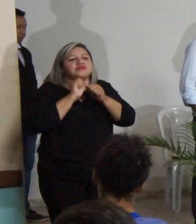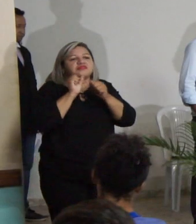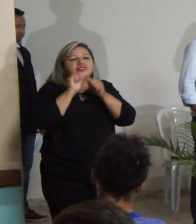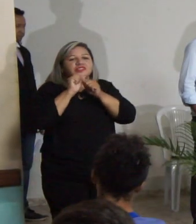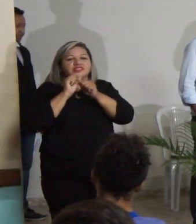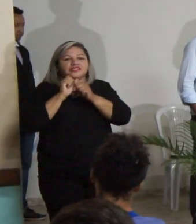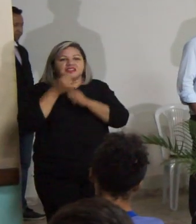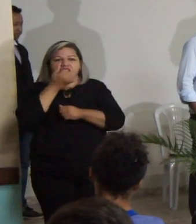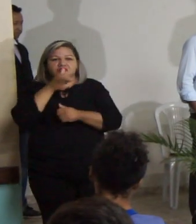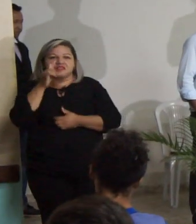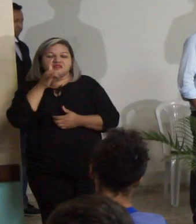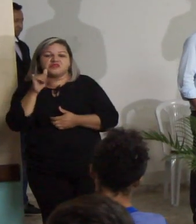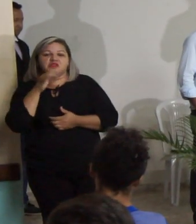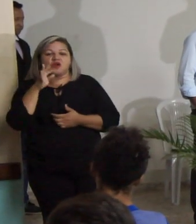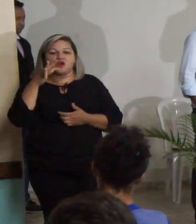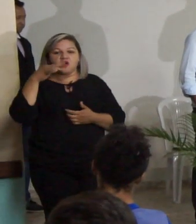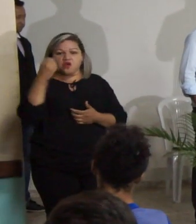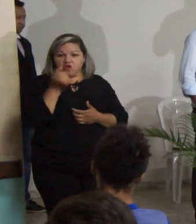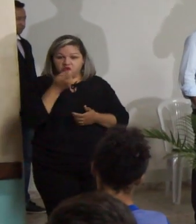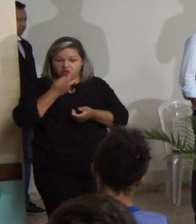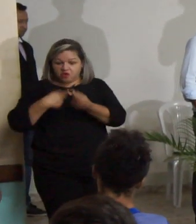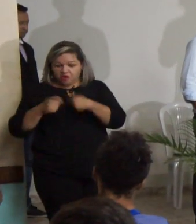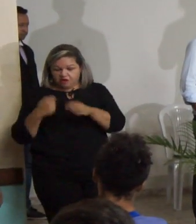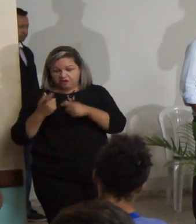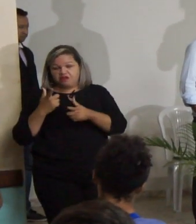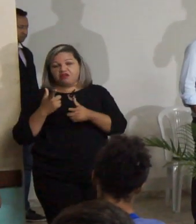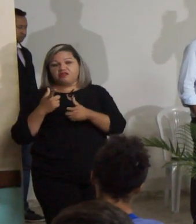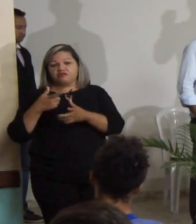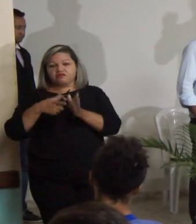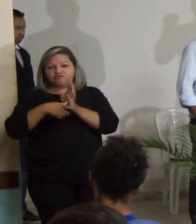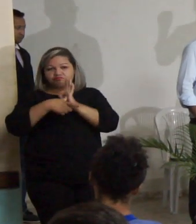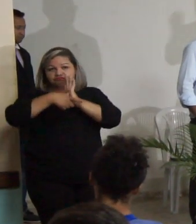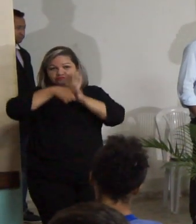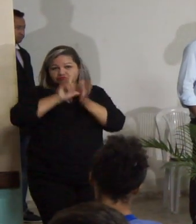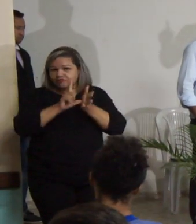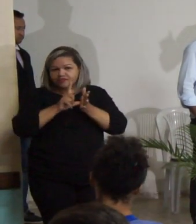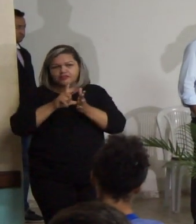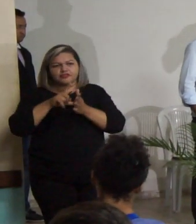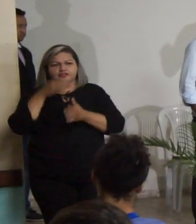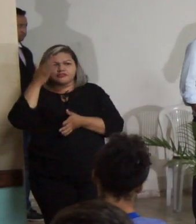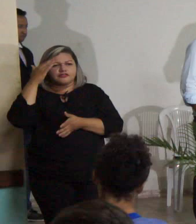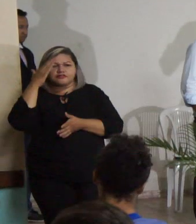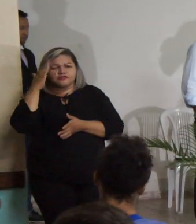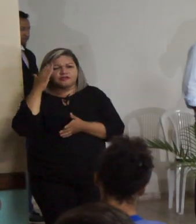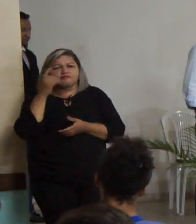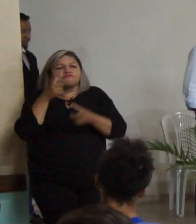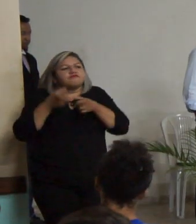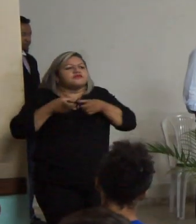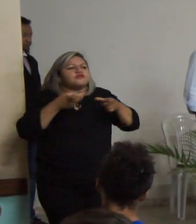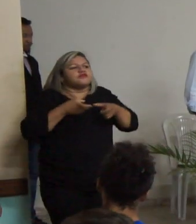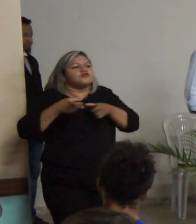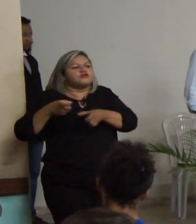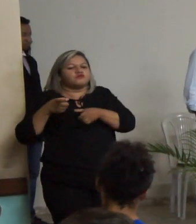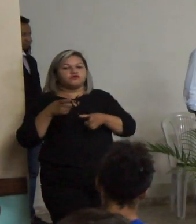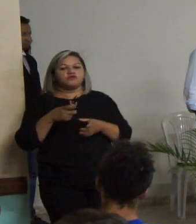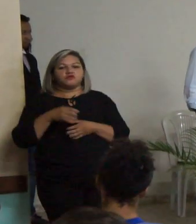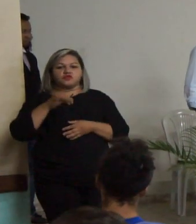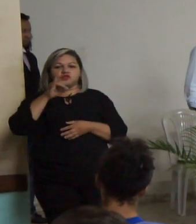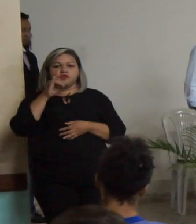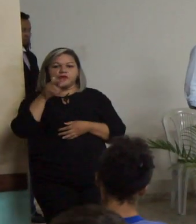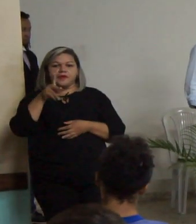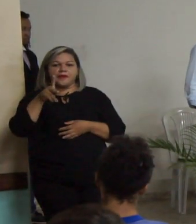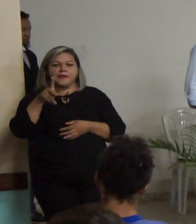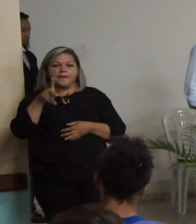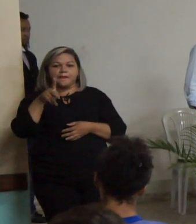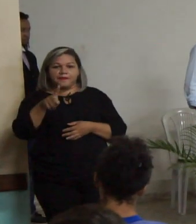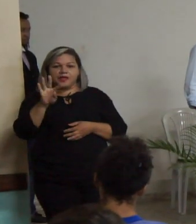Eu sempre digo, todo recurso que antes ninguém sabia onde estava, por exemplo, recurso do IPTU, recurso